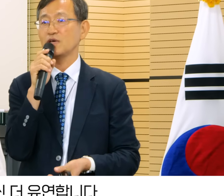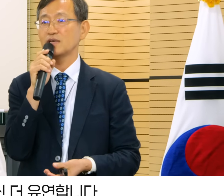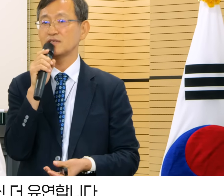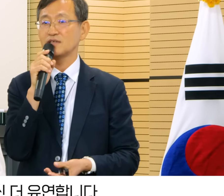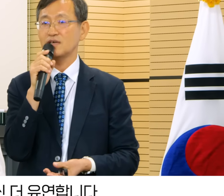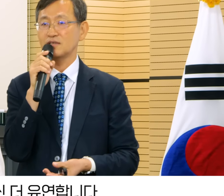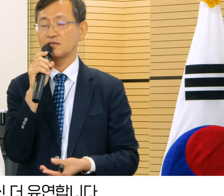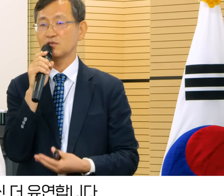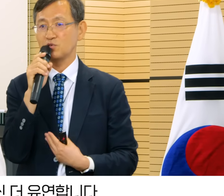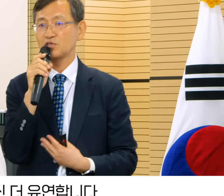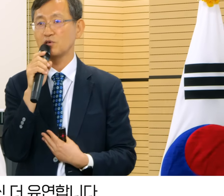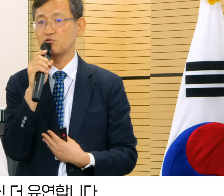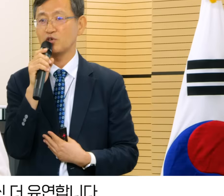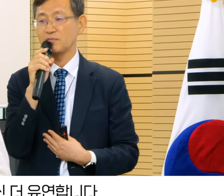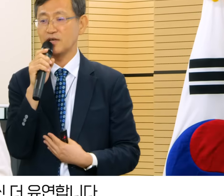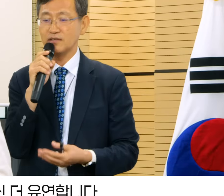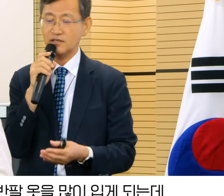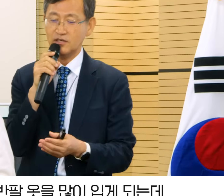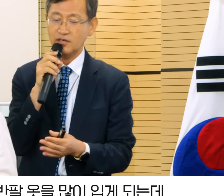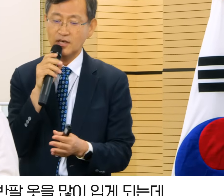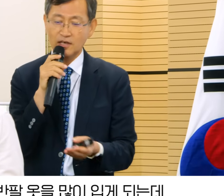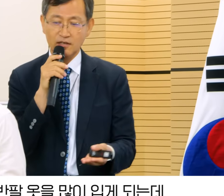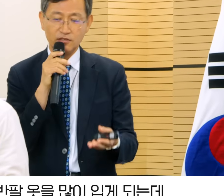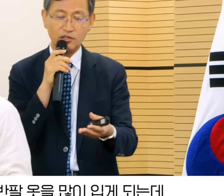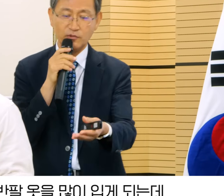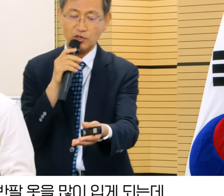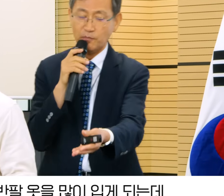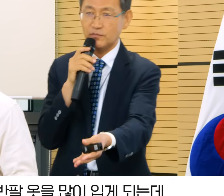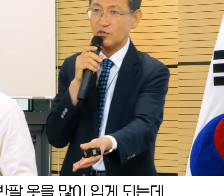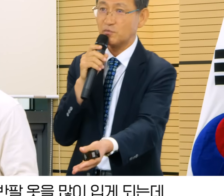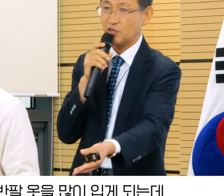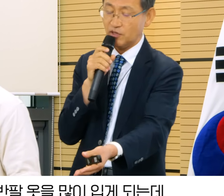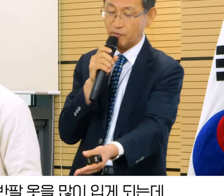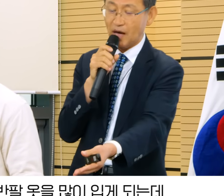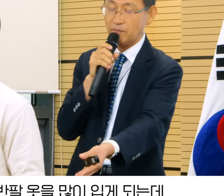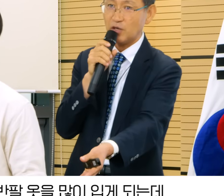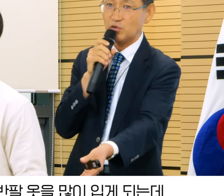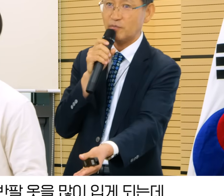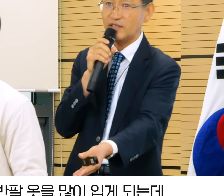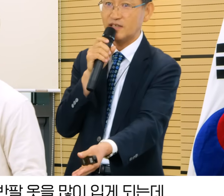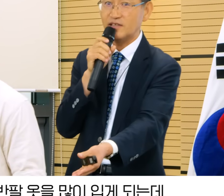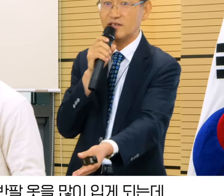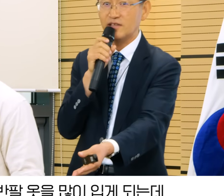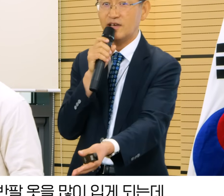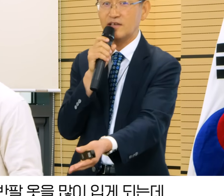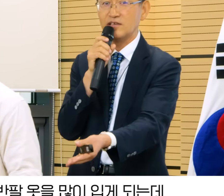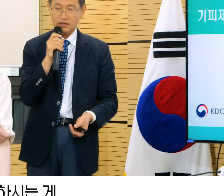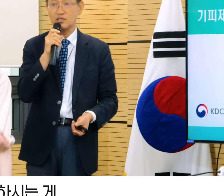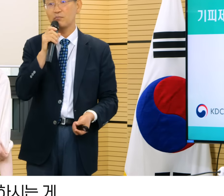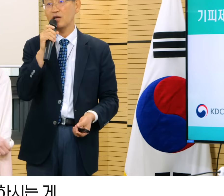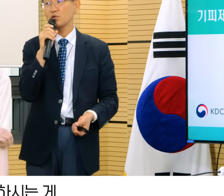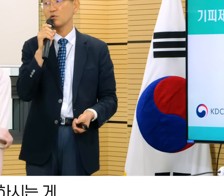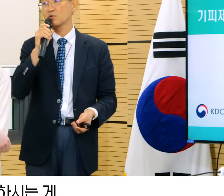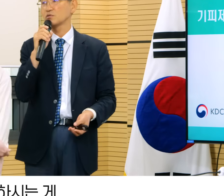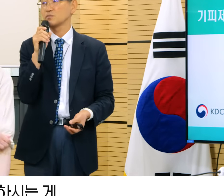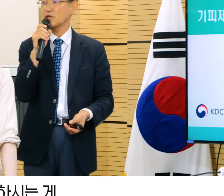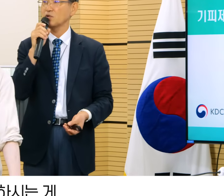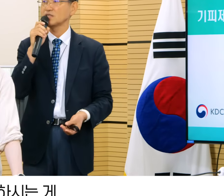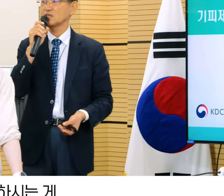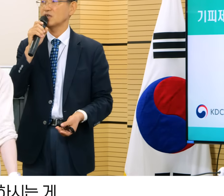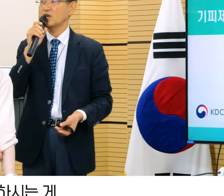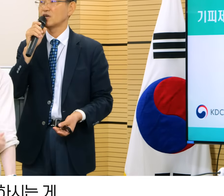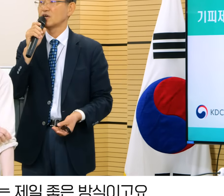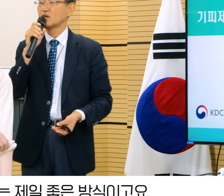것보다는 옷에 하시는 게 훨씬 더 유연합니다. 특히 지금처럼 여름철이 되면 반팔 옷을 많이 입게 되는데 긴팔로